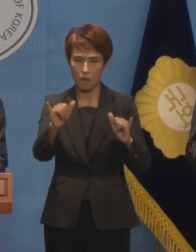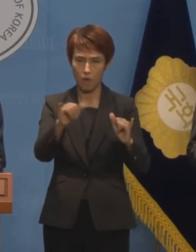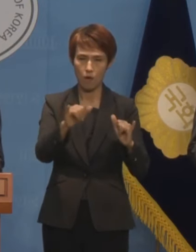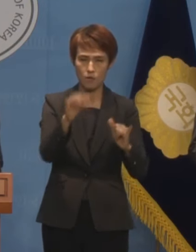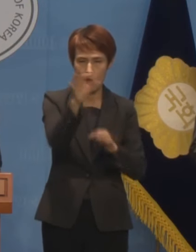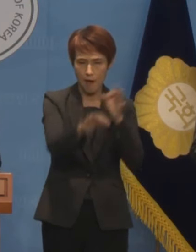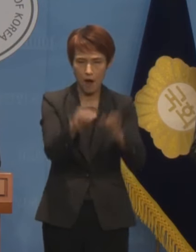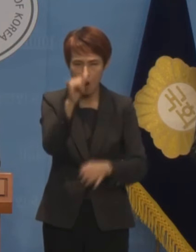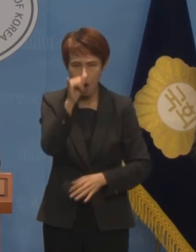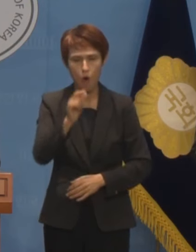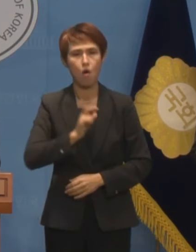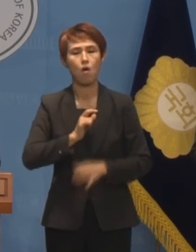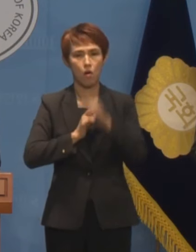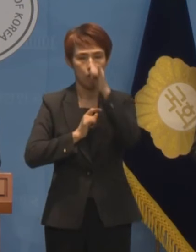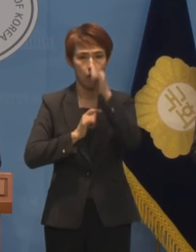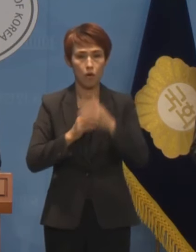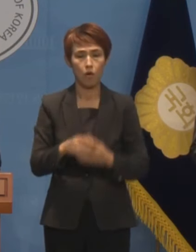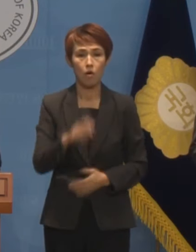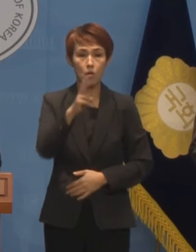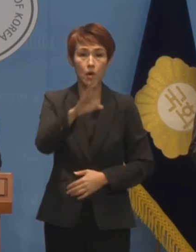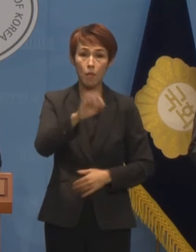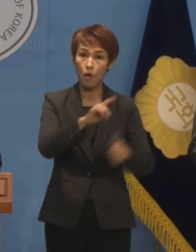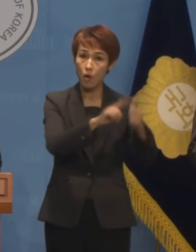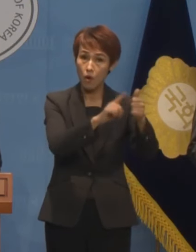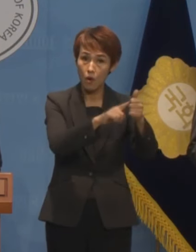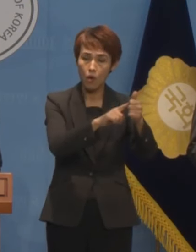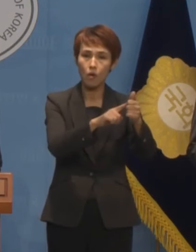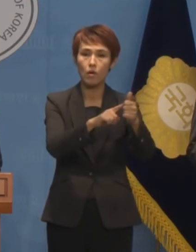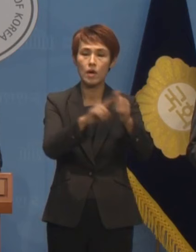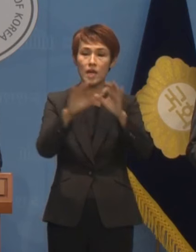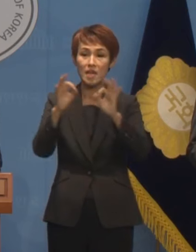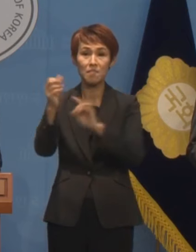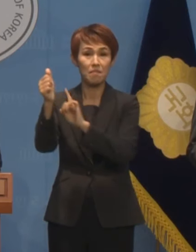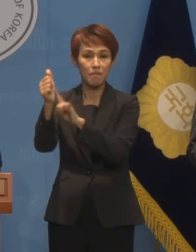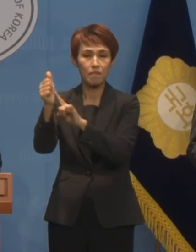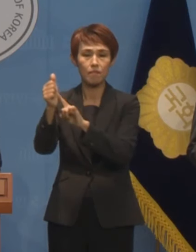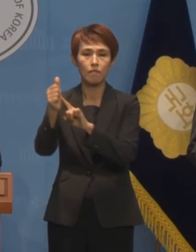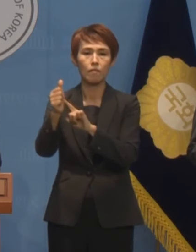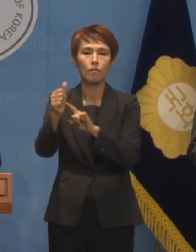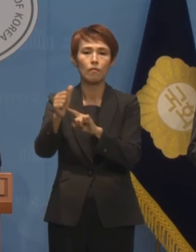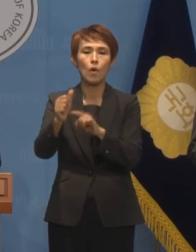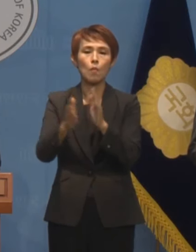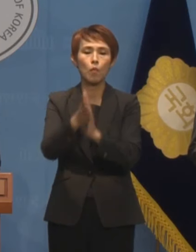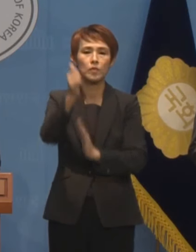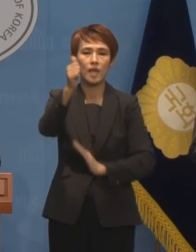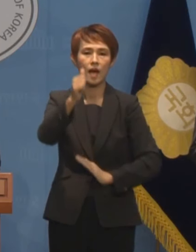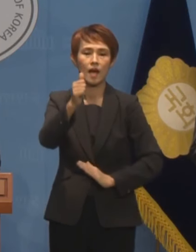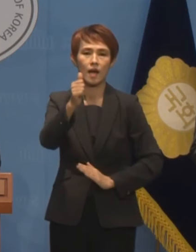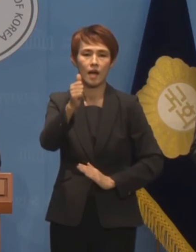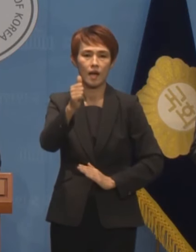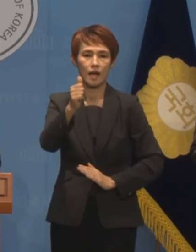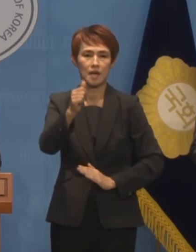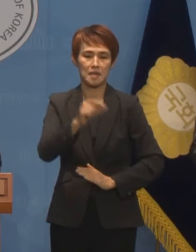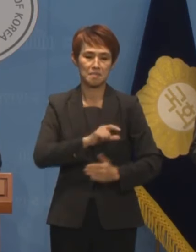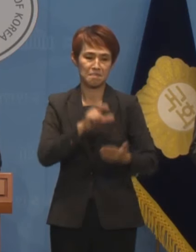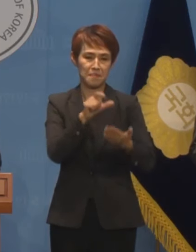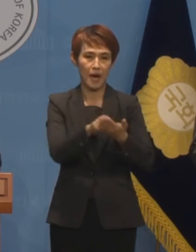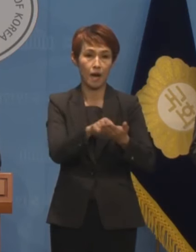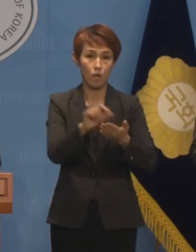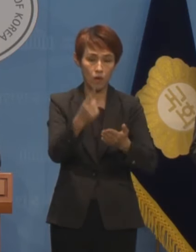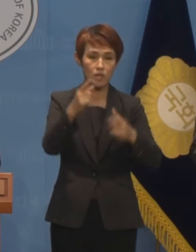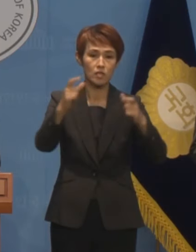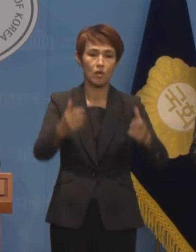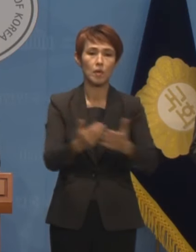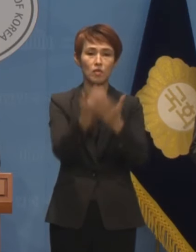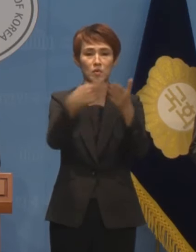씨는 김영선 전 의원이 총괄본부장 명함을 봐주어서 국가산단을 비롯한 지역 발전을 위해